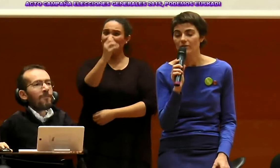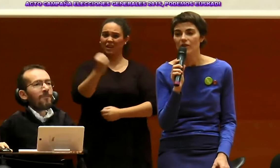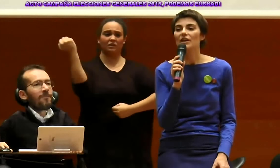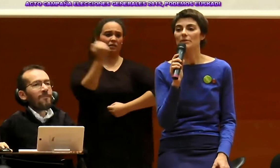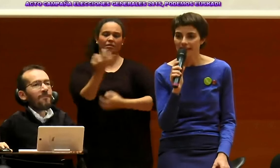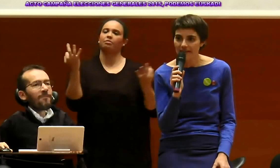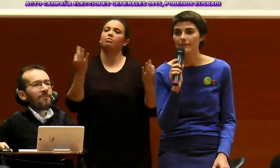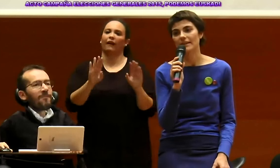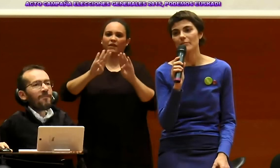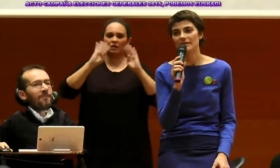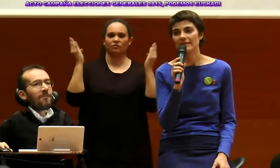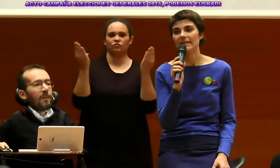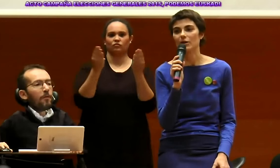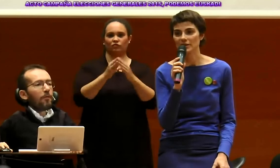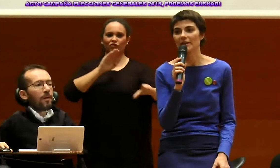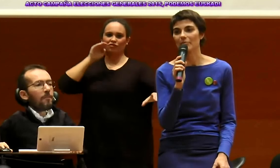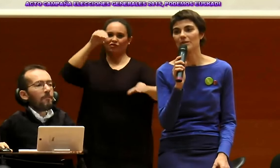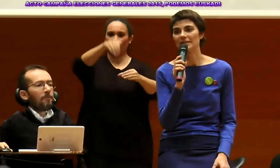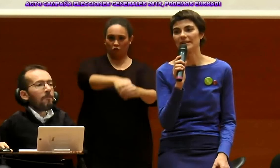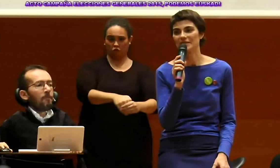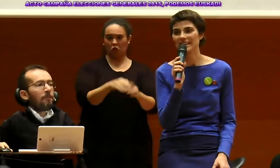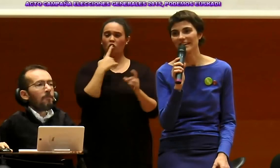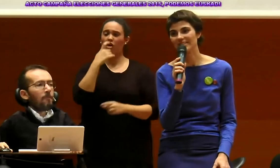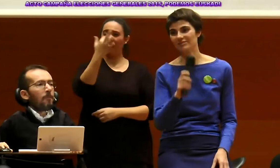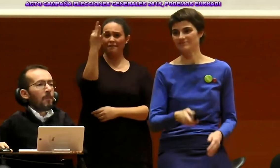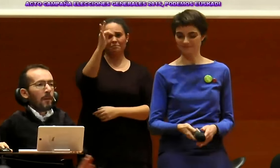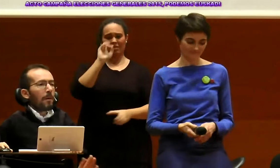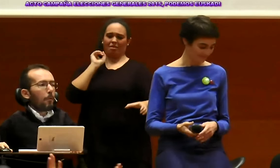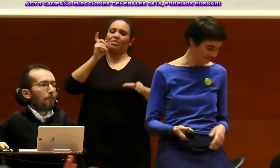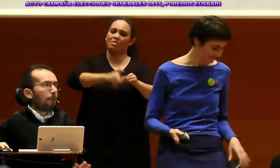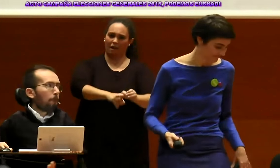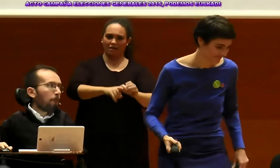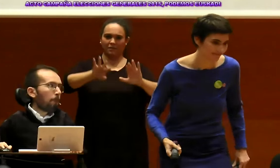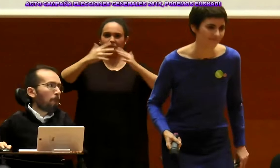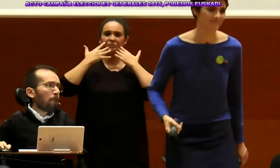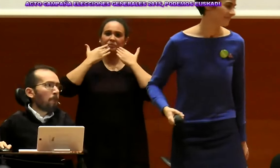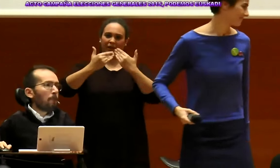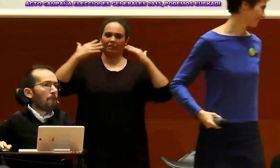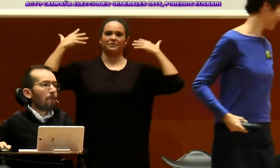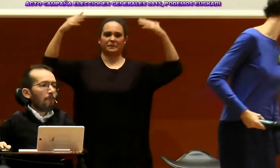Congreso y Vizcaya va a estar ahí presente con esta gran política. Es que ricas.